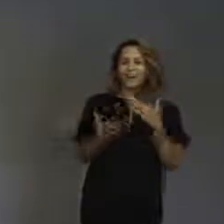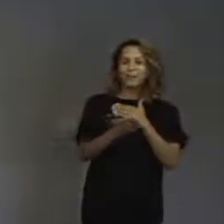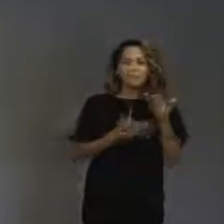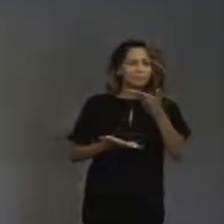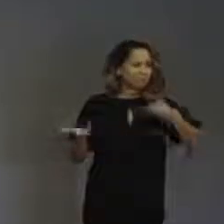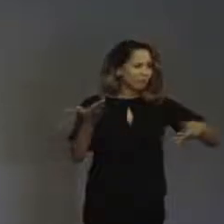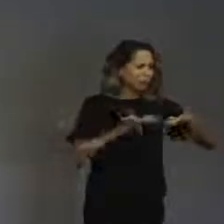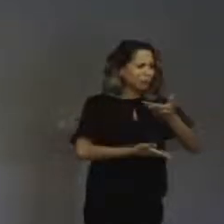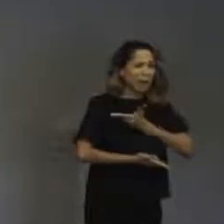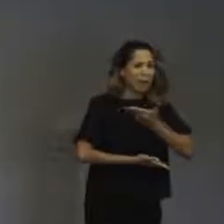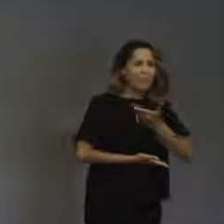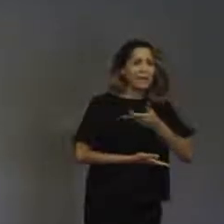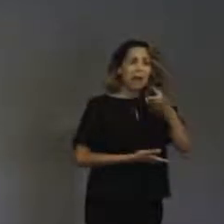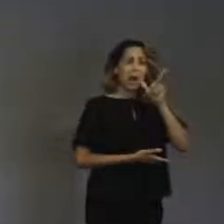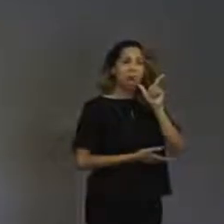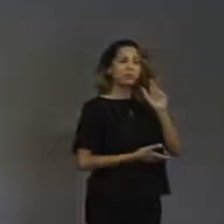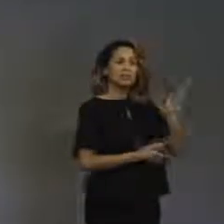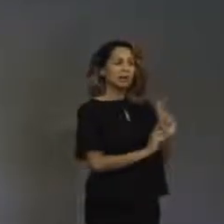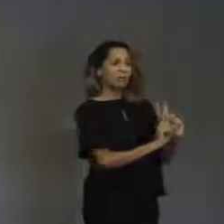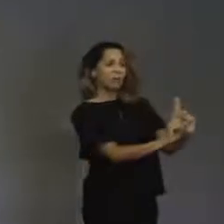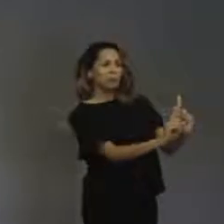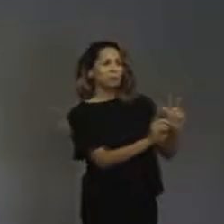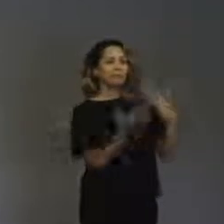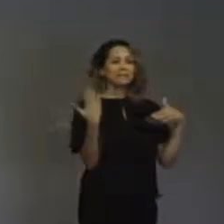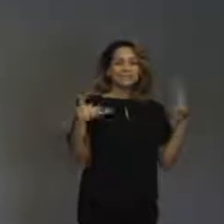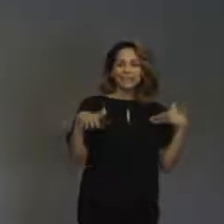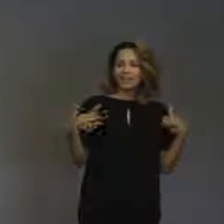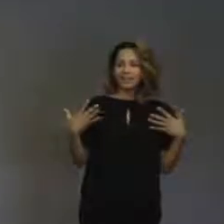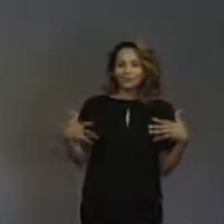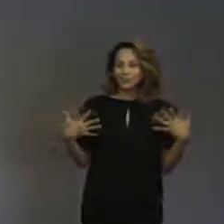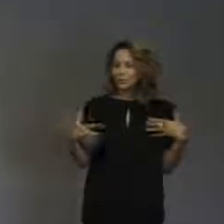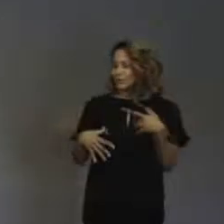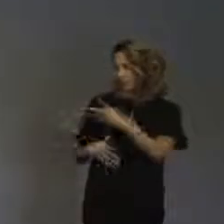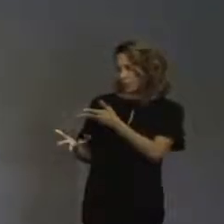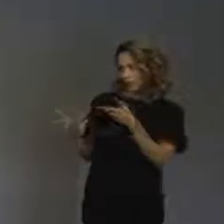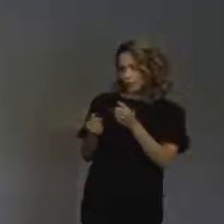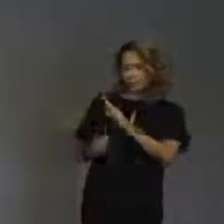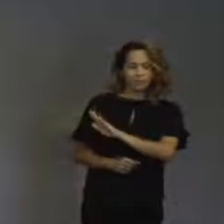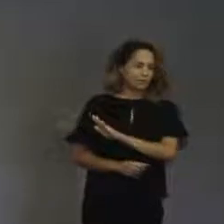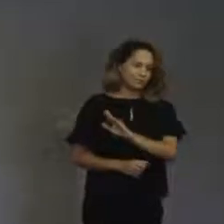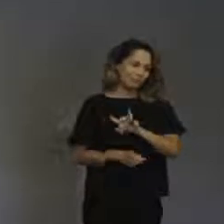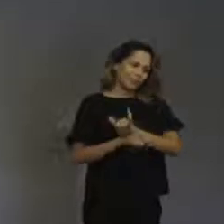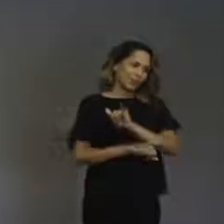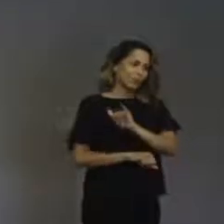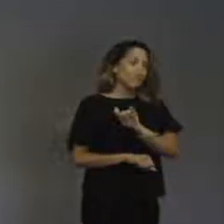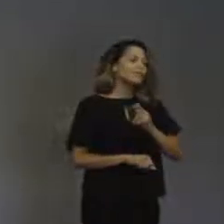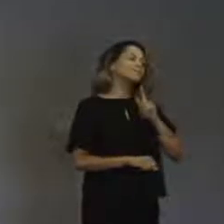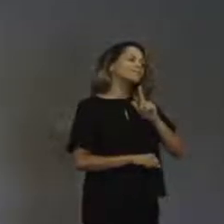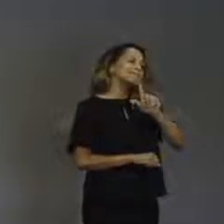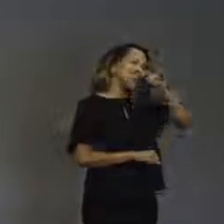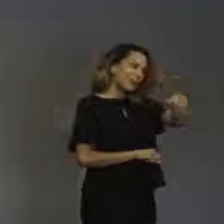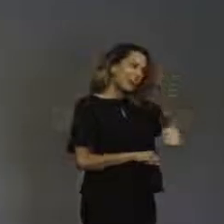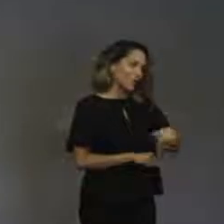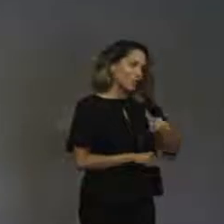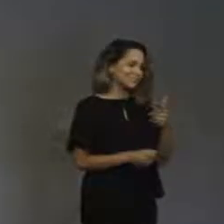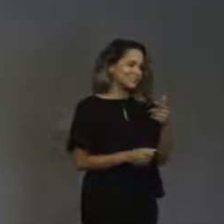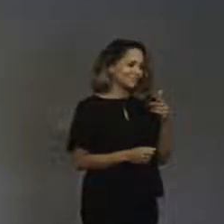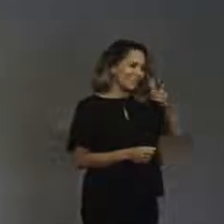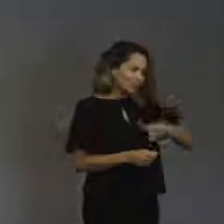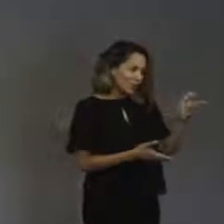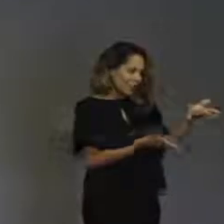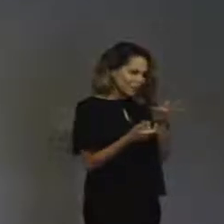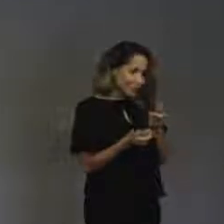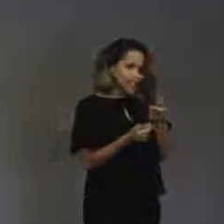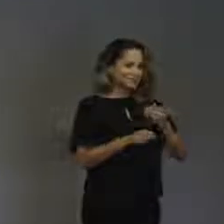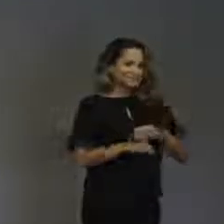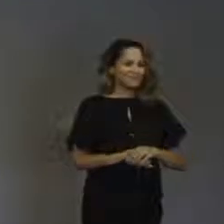junto ontem, a Sabrina. Então, já... Não, você foi convidada, mas não... A gente vai fazer outros. E aí o clima fica muito